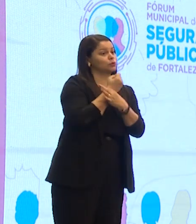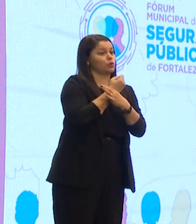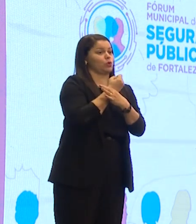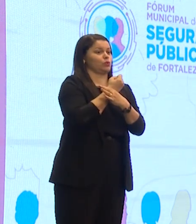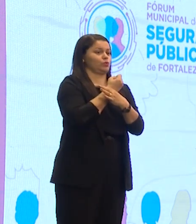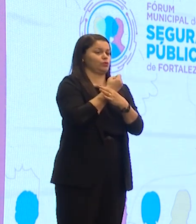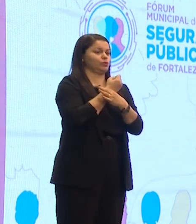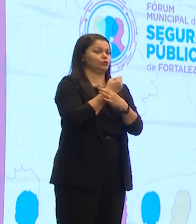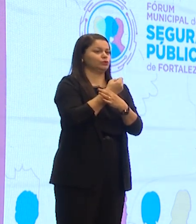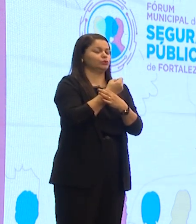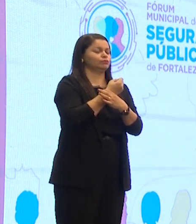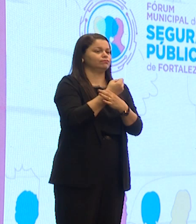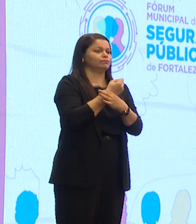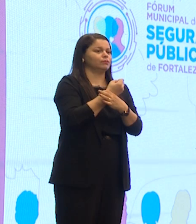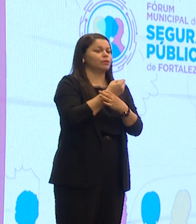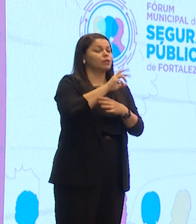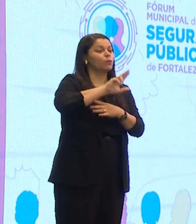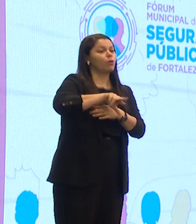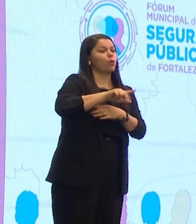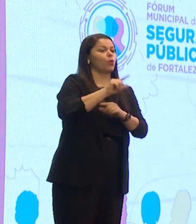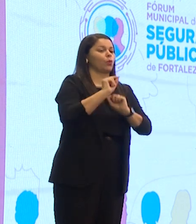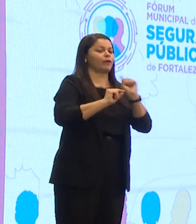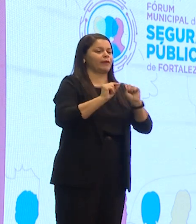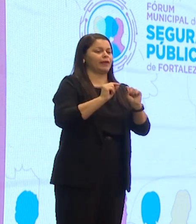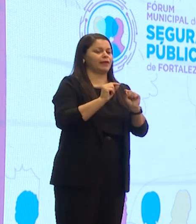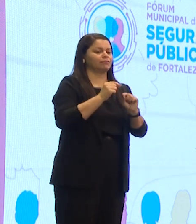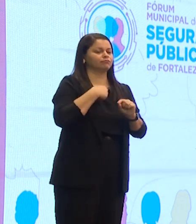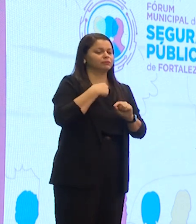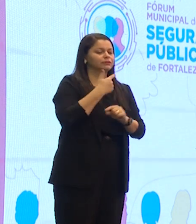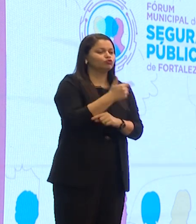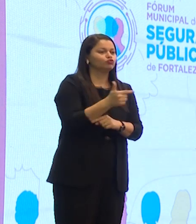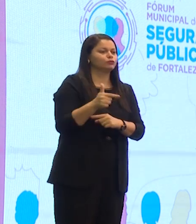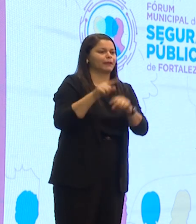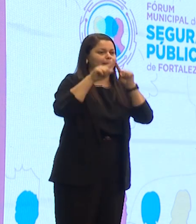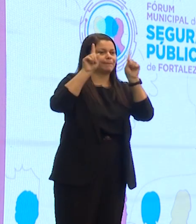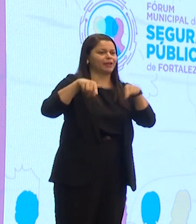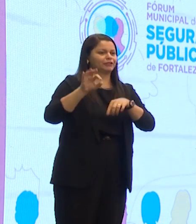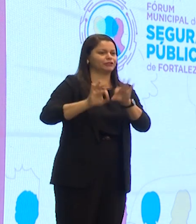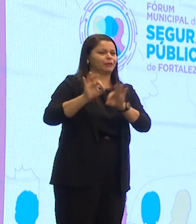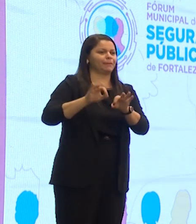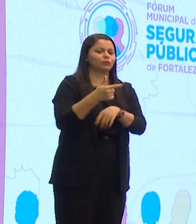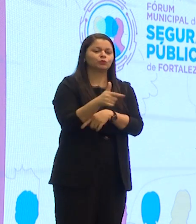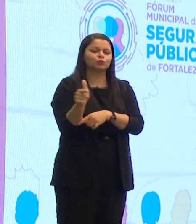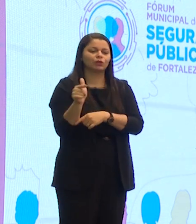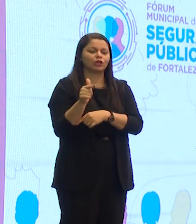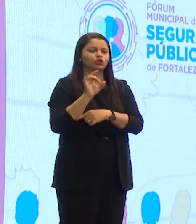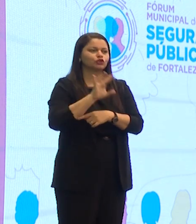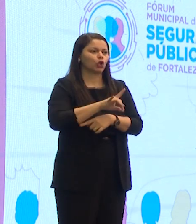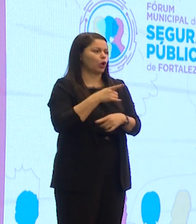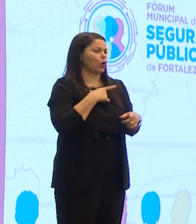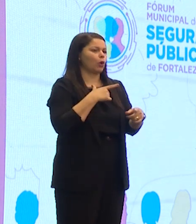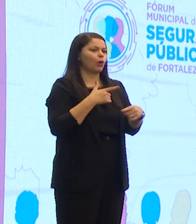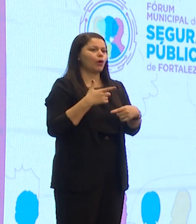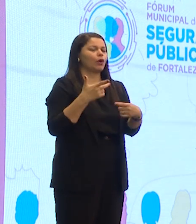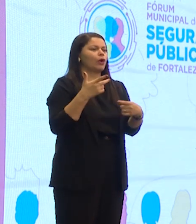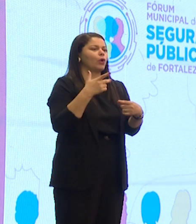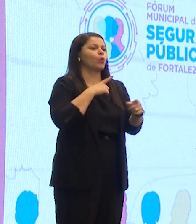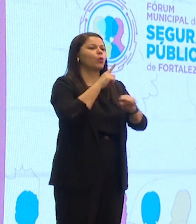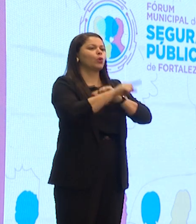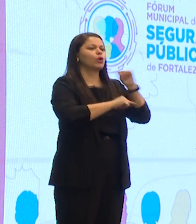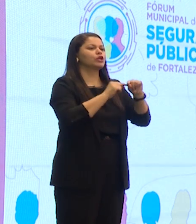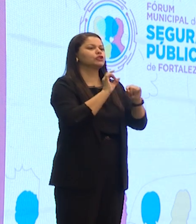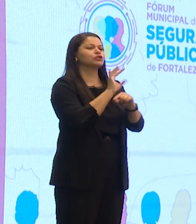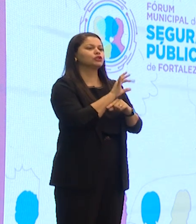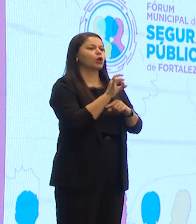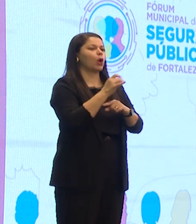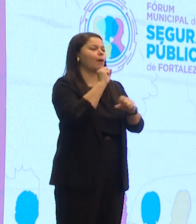não é sair dando tiro a esmo, sem planejamento. matar as pessoas com balas, entre aspas,